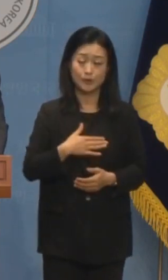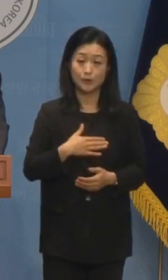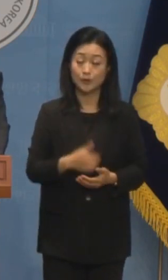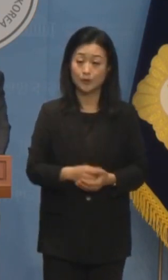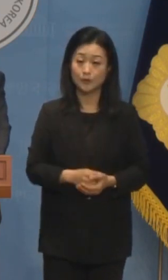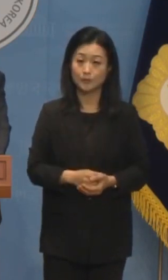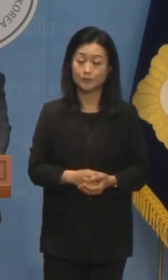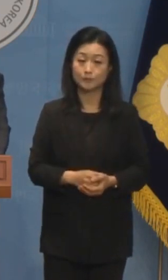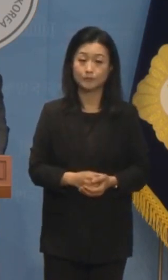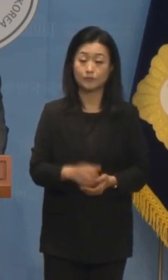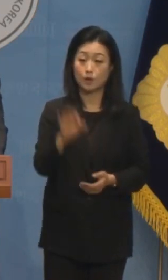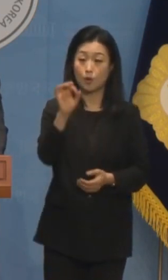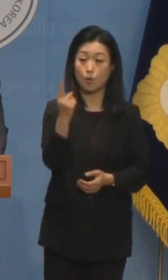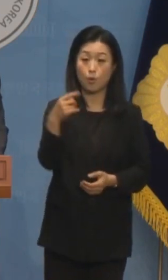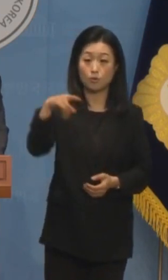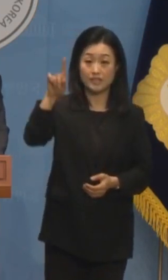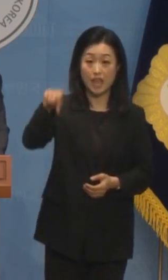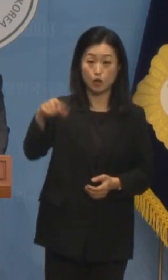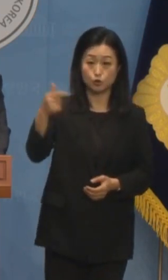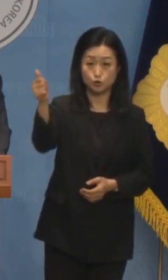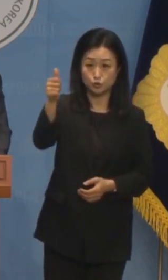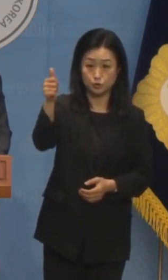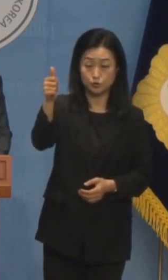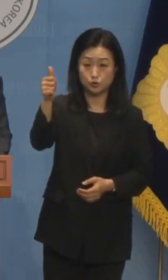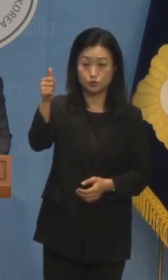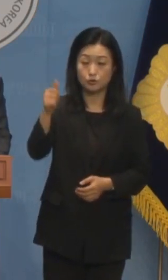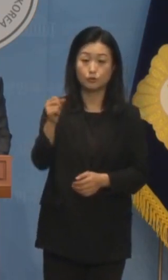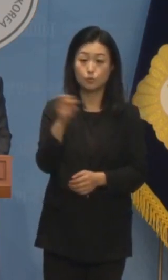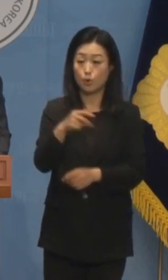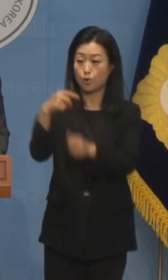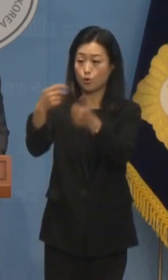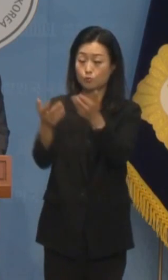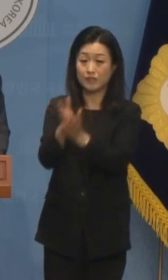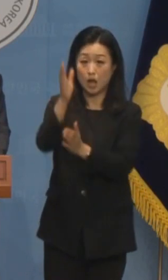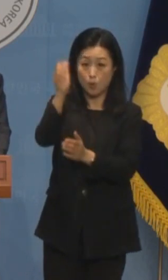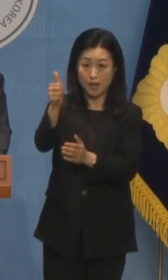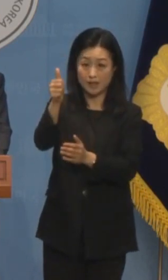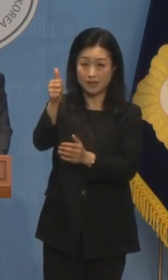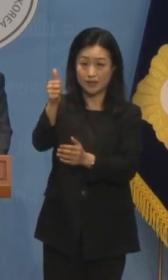저는 오세훈 시장과 이주호 장관에 맞서